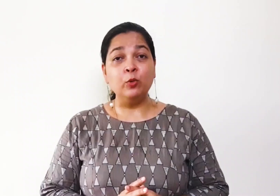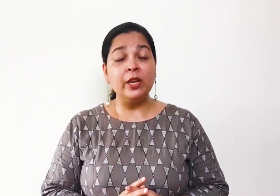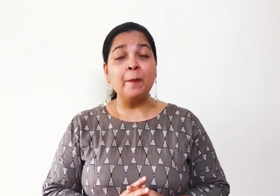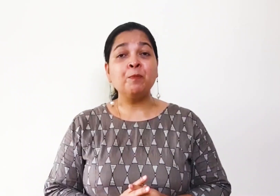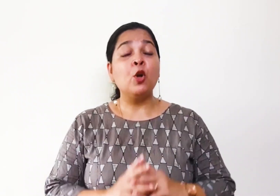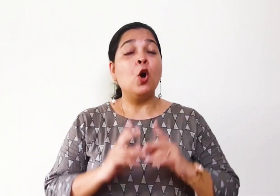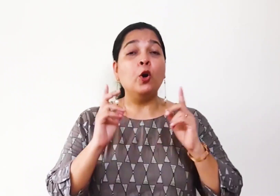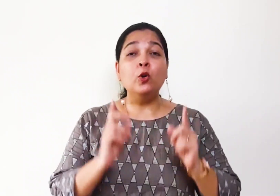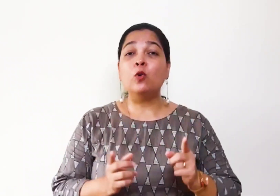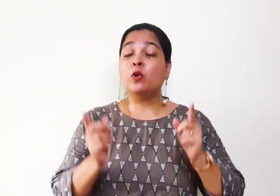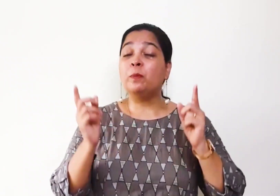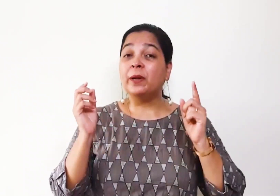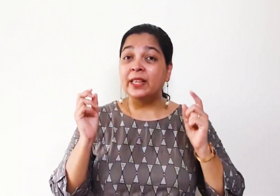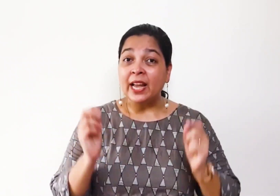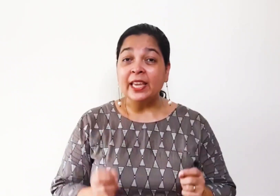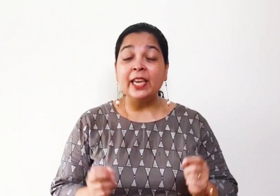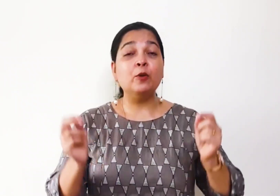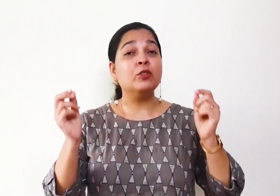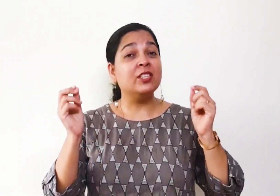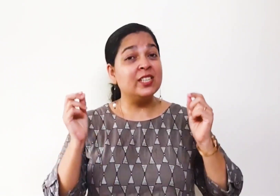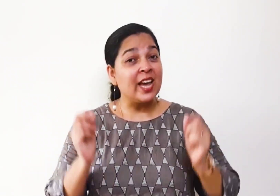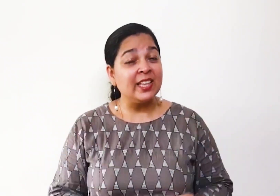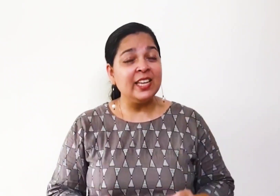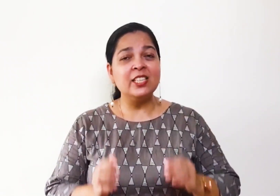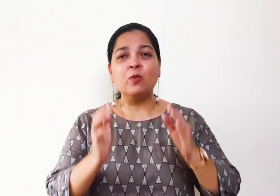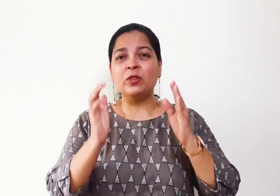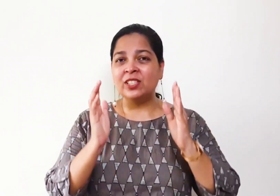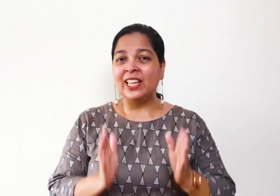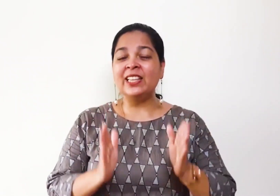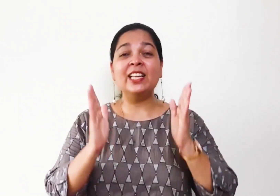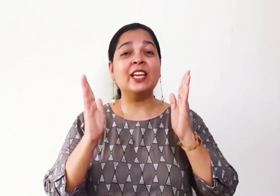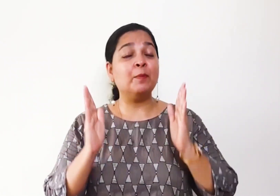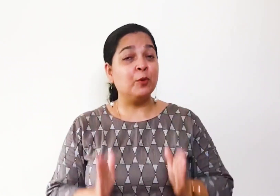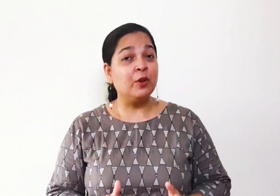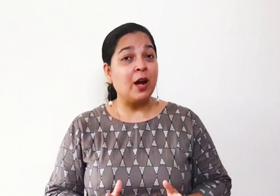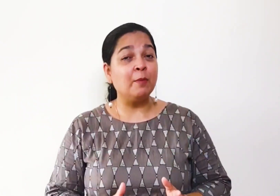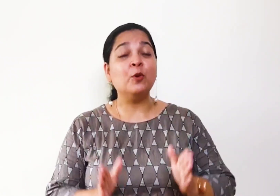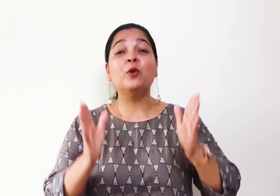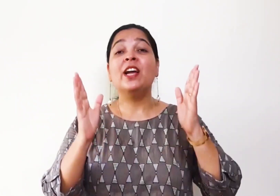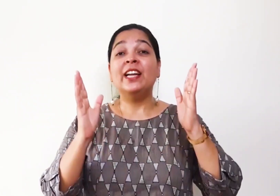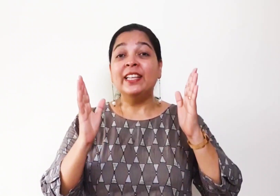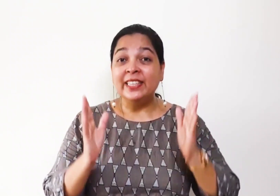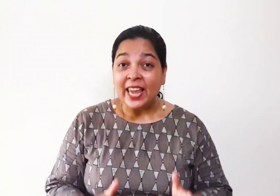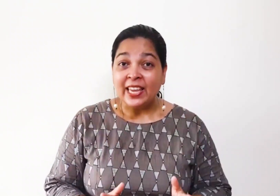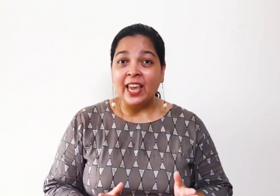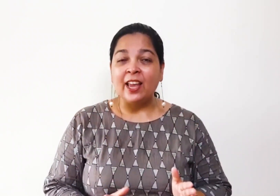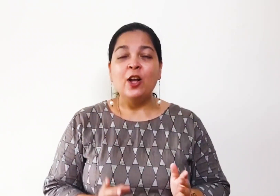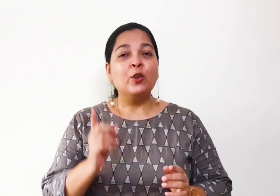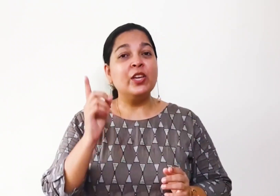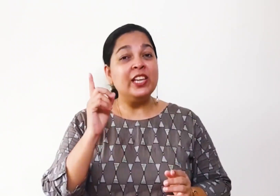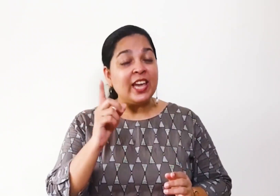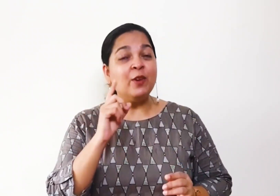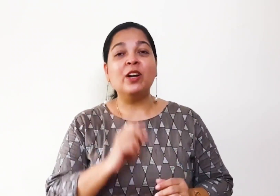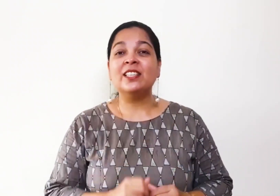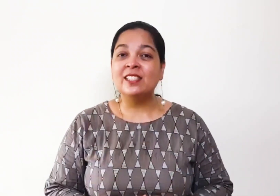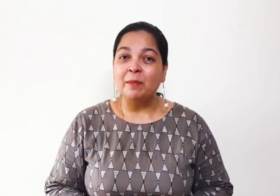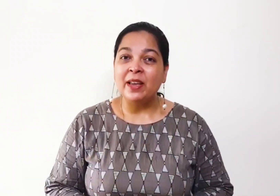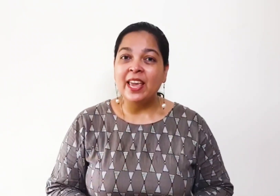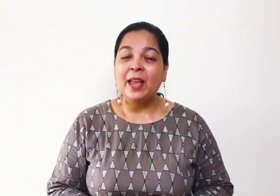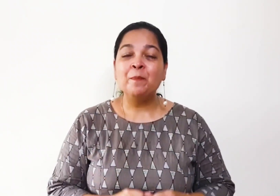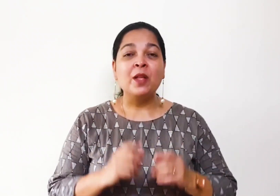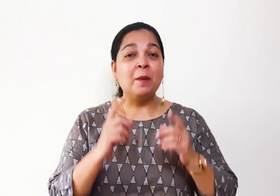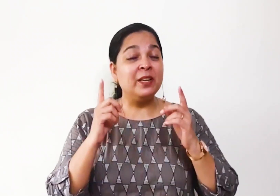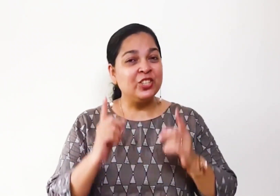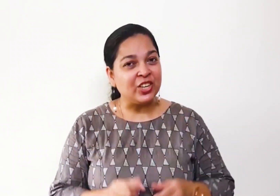है, हालेलुया। और लोगों को बताइए, उत्साहित कीजिए कि वो इस 3 दिन के प्रोग्राम को देखे, कि यही उनका